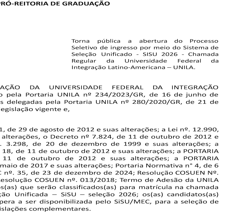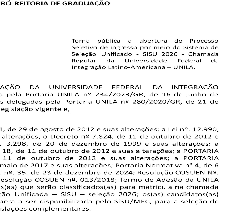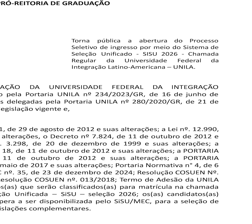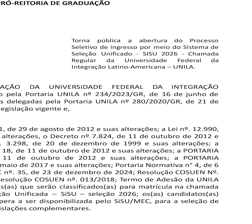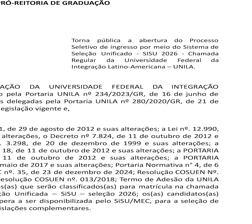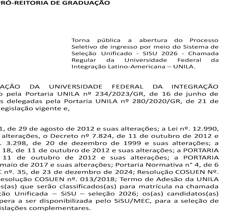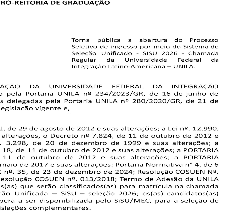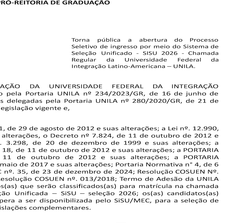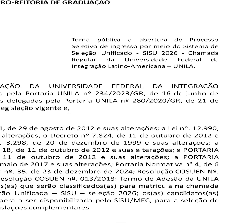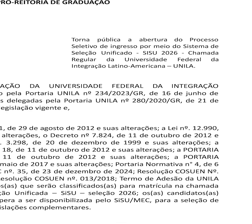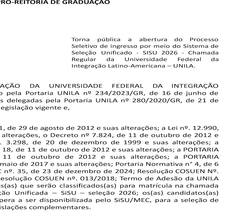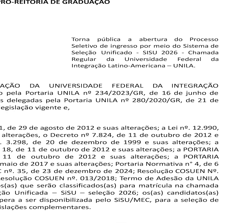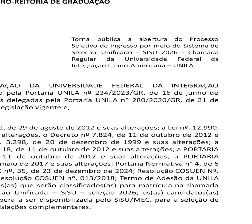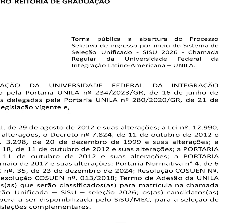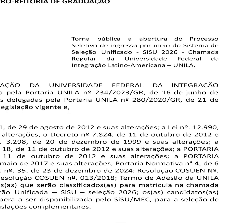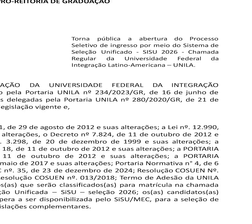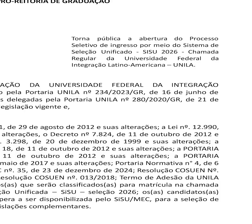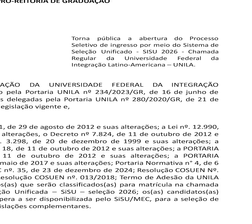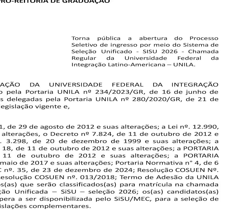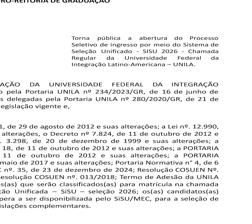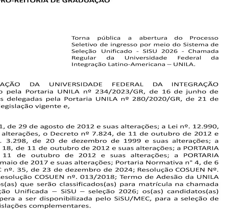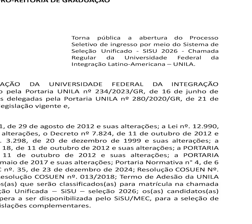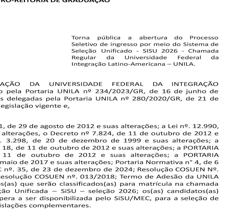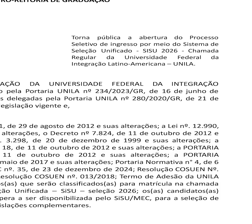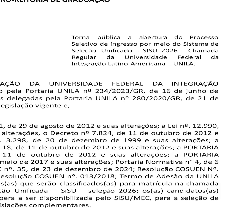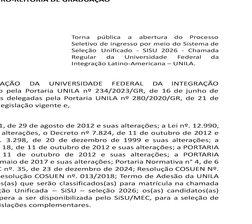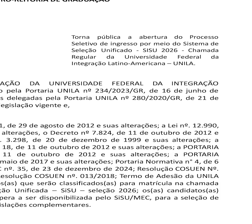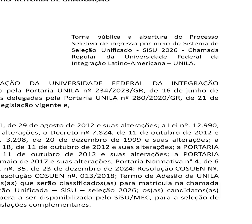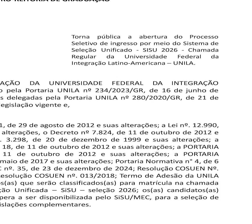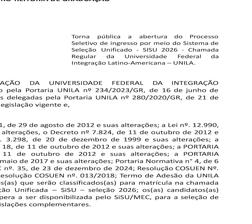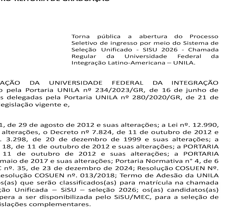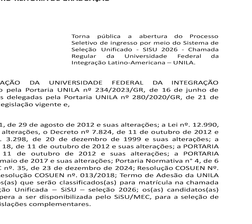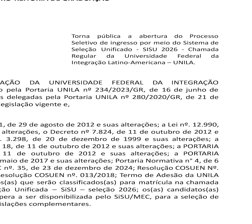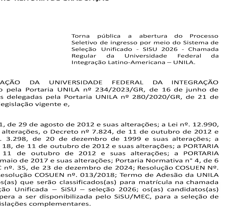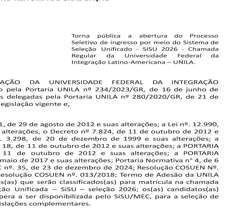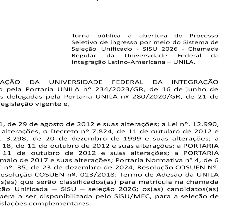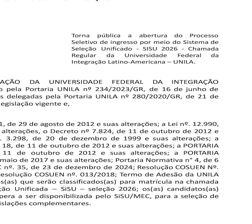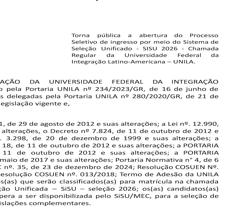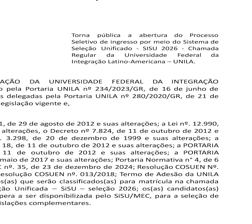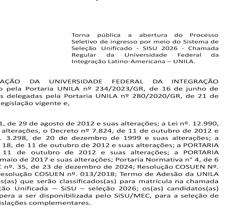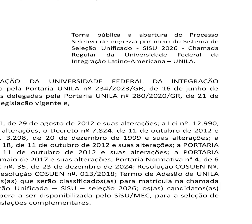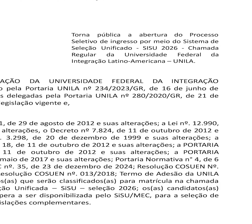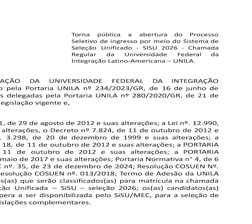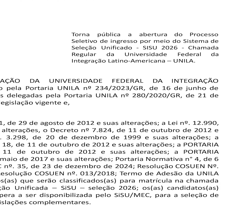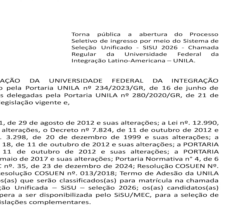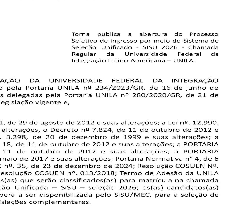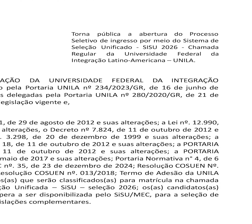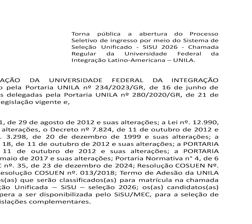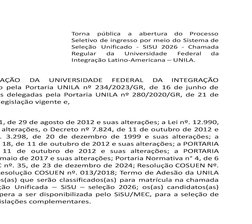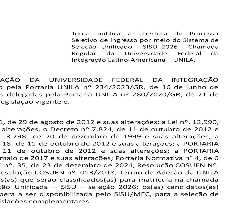3.298, de 20 de dezembro de 1999, e suas alterações, a Portaria Normativa MEC